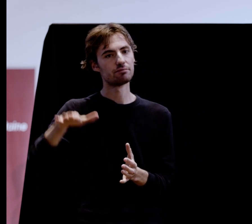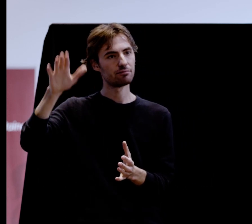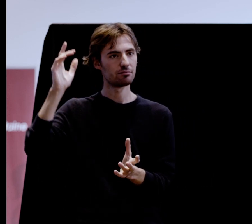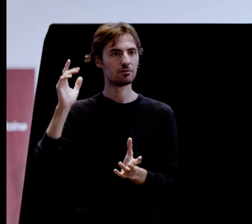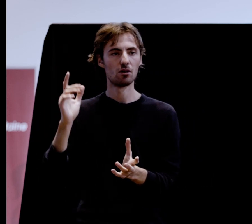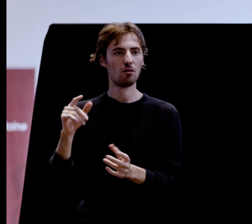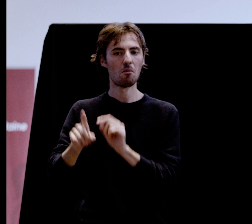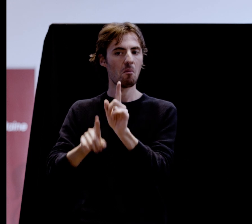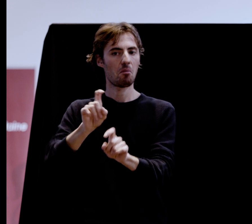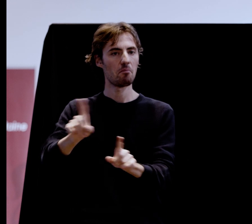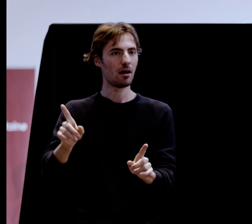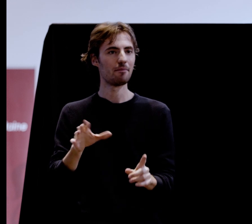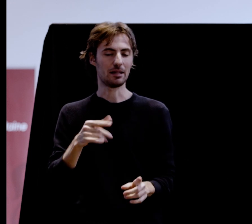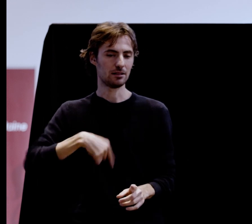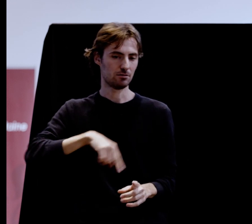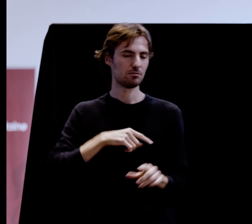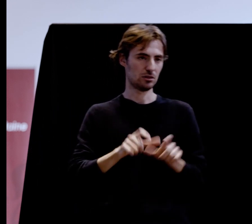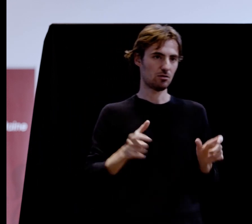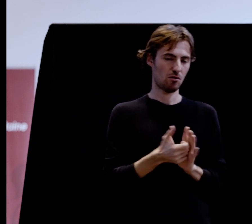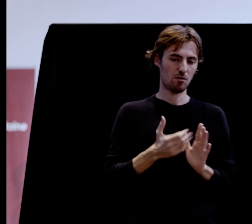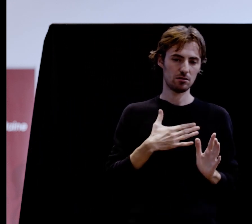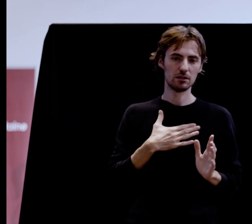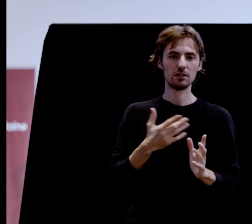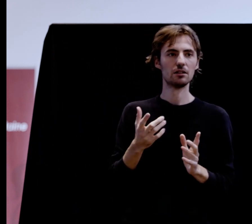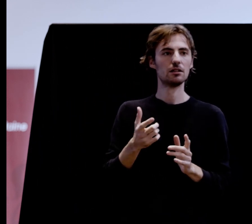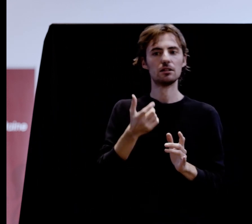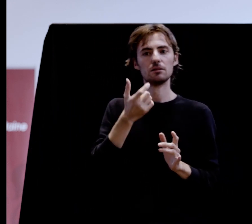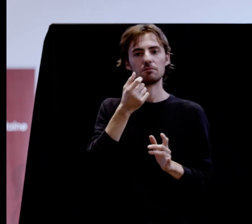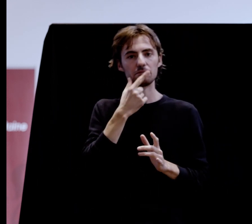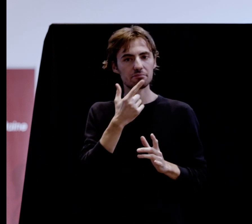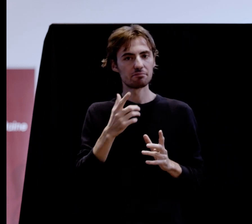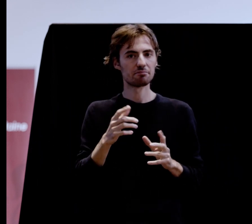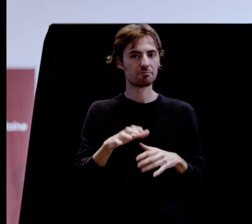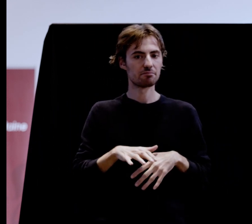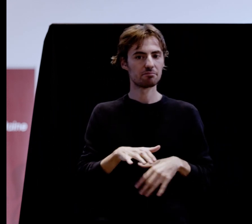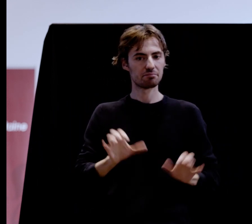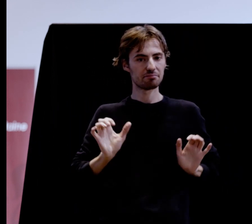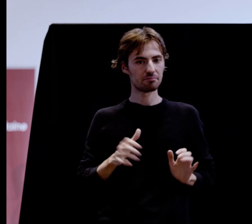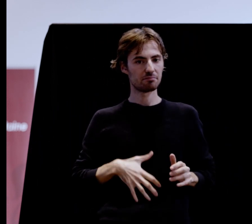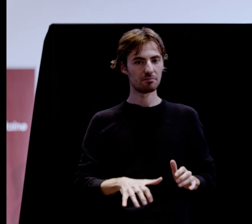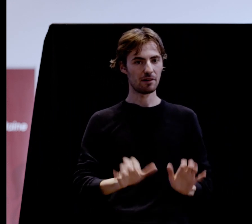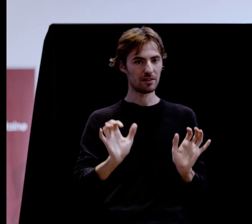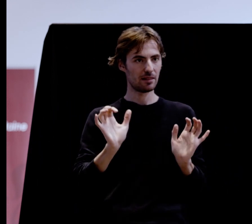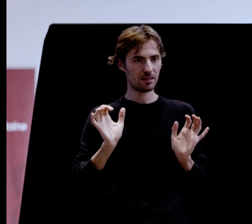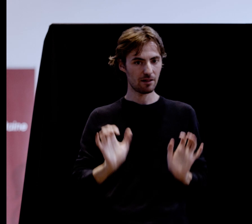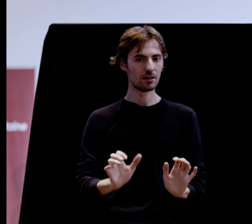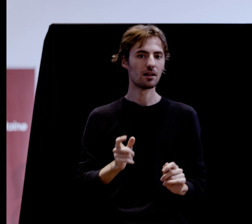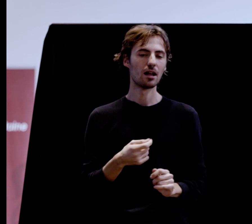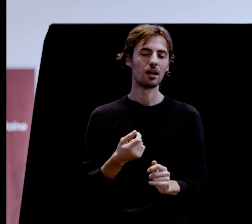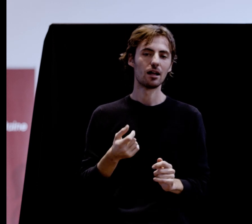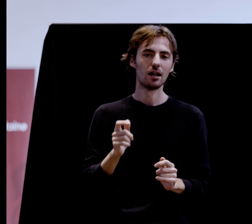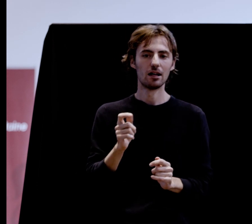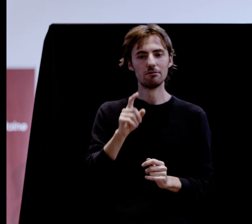la question, mais c'est normal, nous on est là pour ça. Donc on pose la question, est-ce qu'il y a besoin de contraception ? Évidemment, on ne pose pas la question comme ça, il